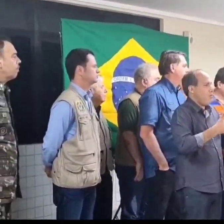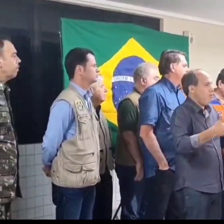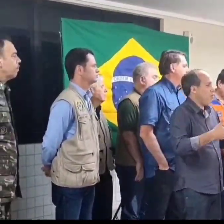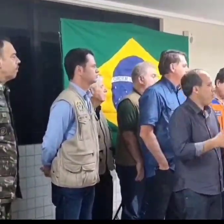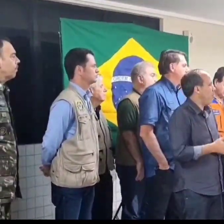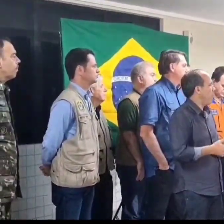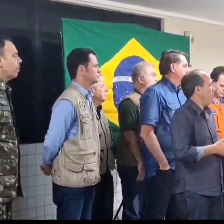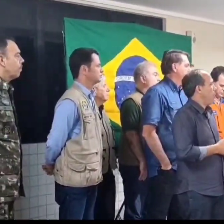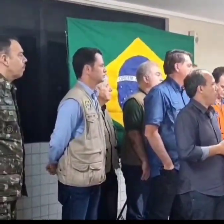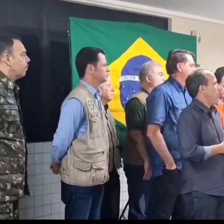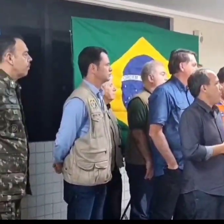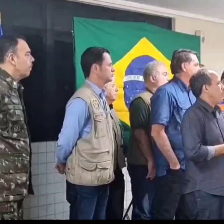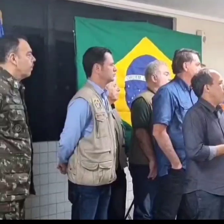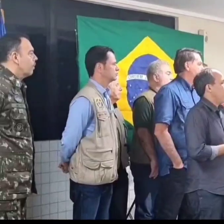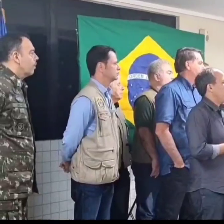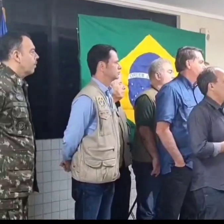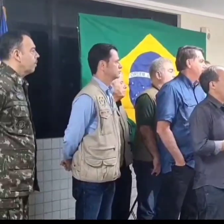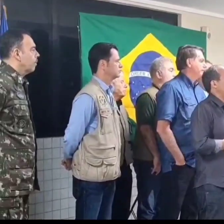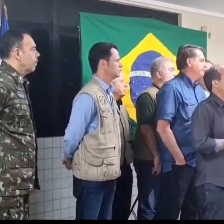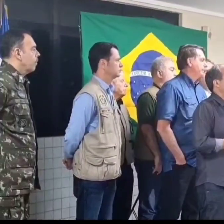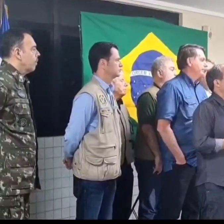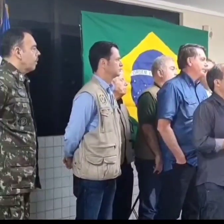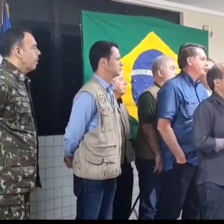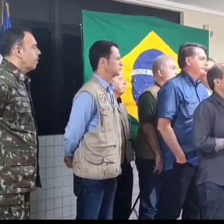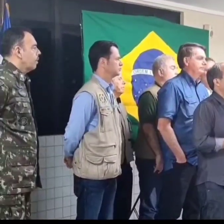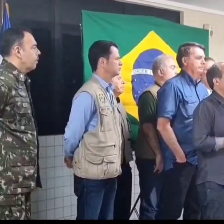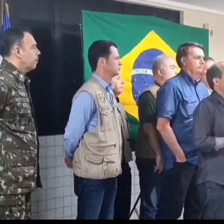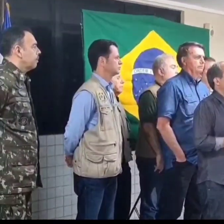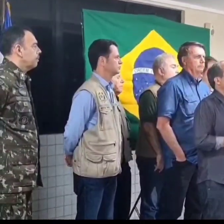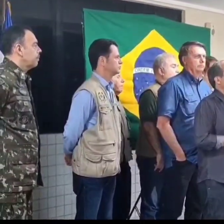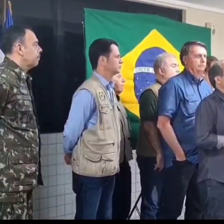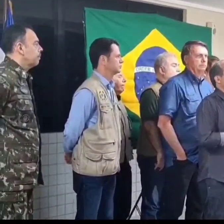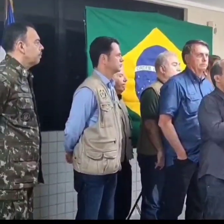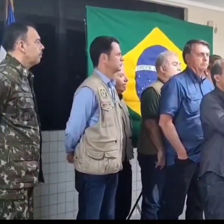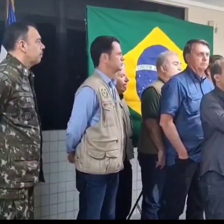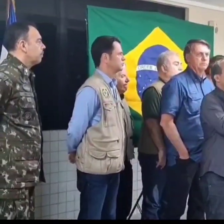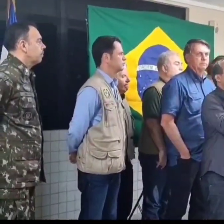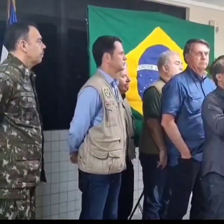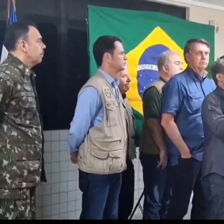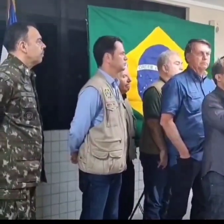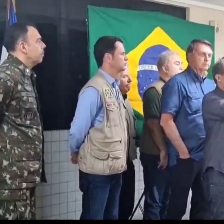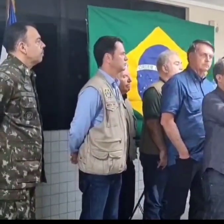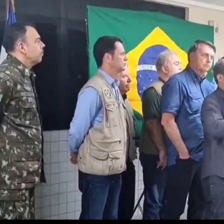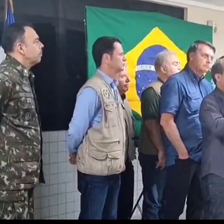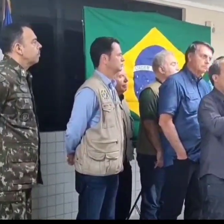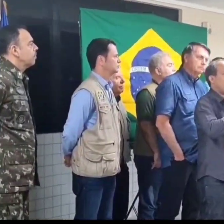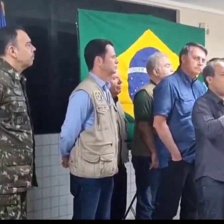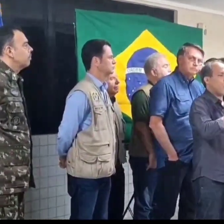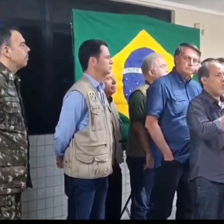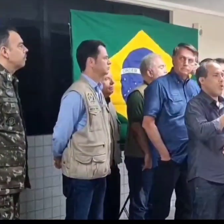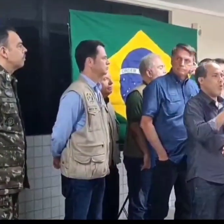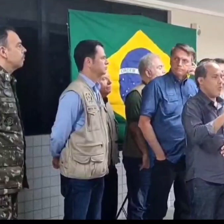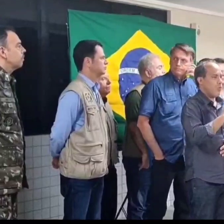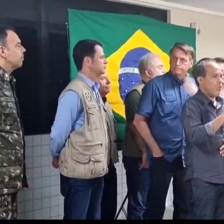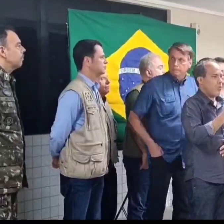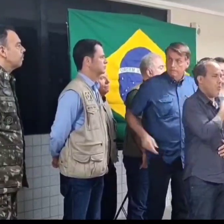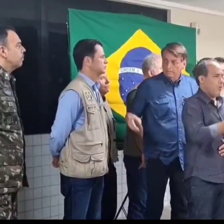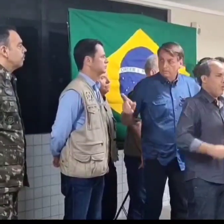Continua aí a entrevista coletiva, mais um integrante membro do governo. Bom dia a todos, Ronaldo Bento, ministro da Cidadania.